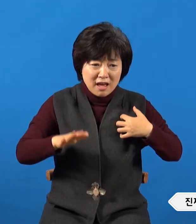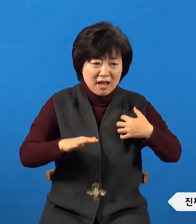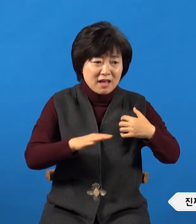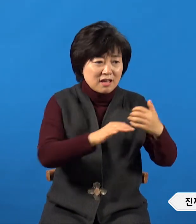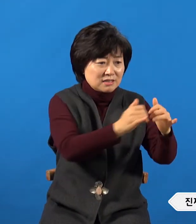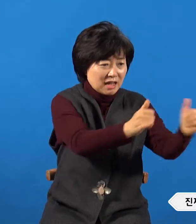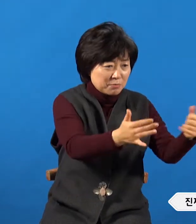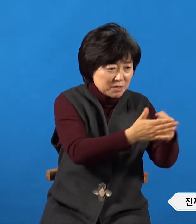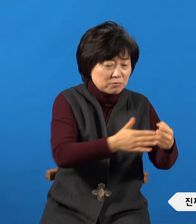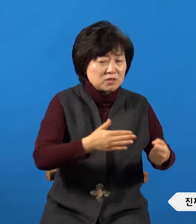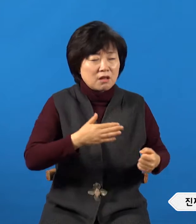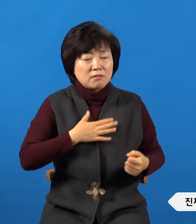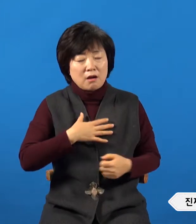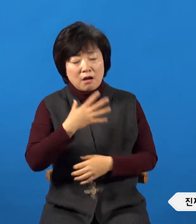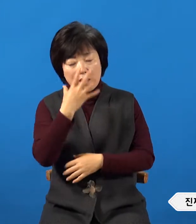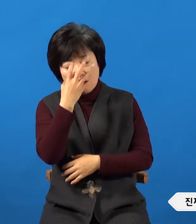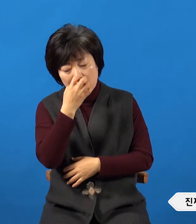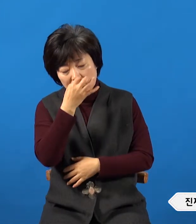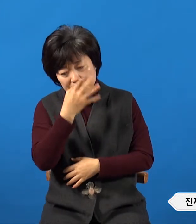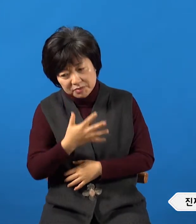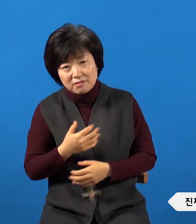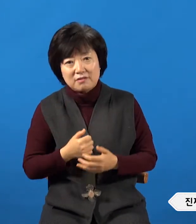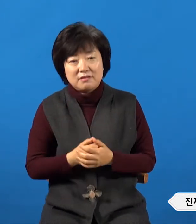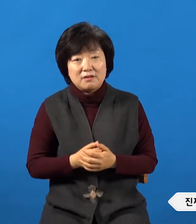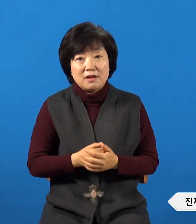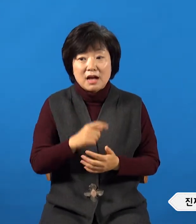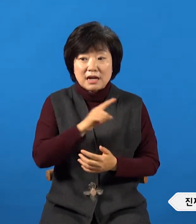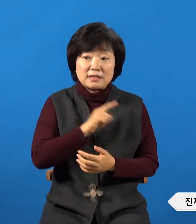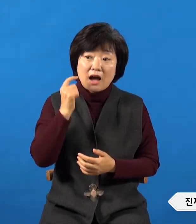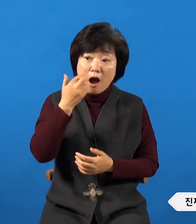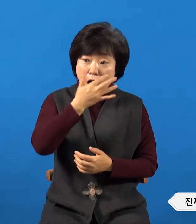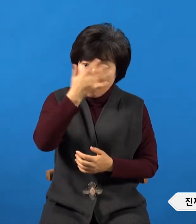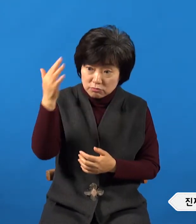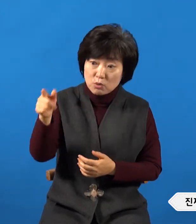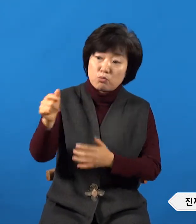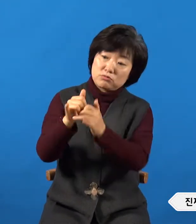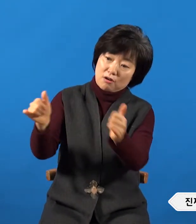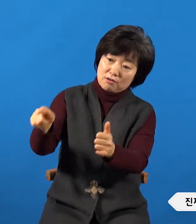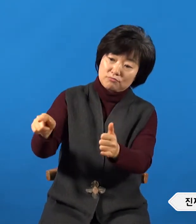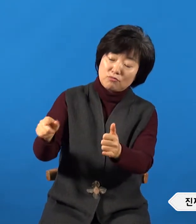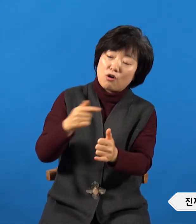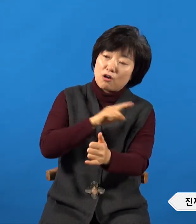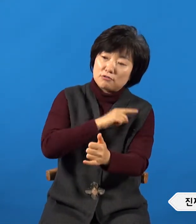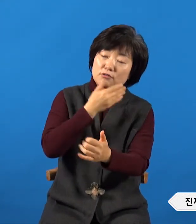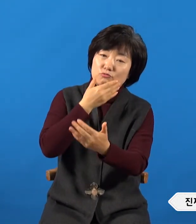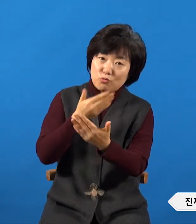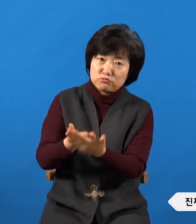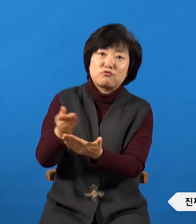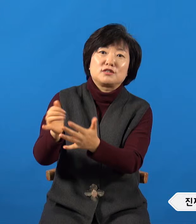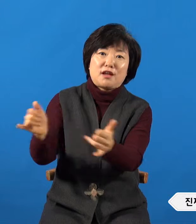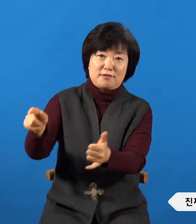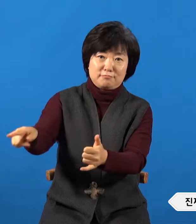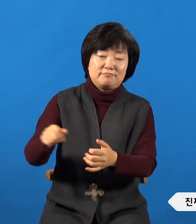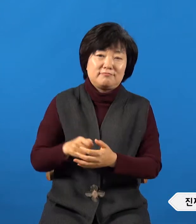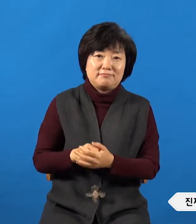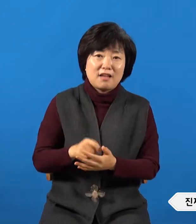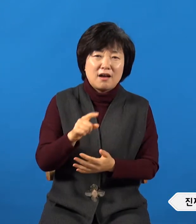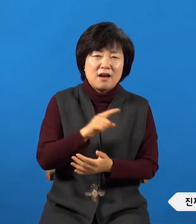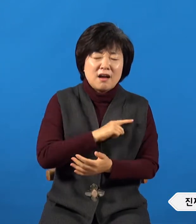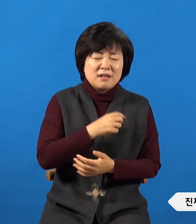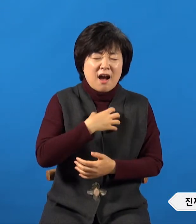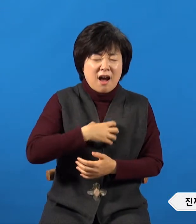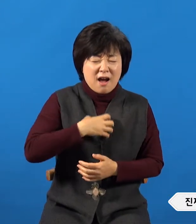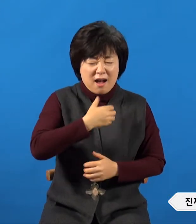또한 우리를 힘들게 하기도 합니다. 가장 아름다운 것도 사람입니다. 가장 소중한 것도 사람입니다.